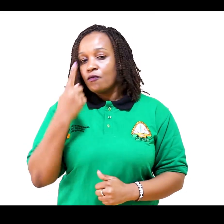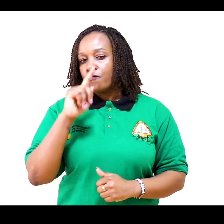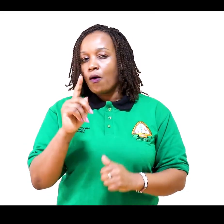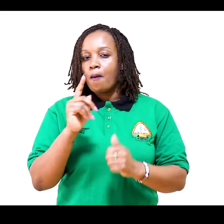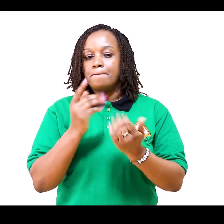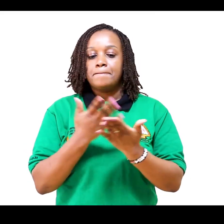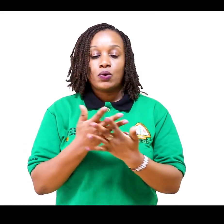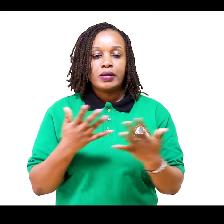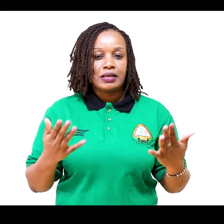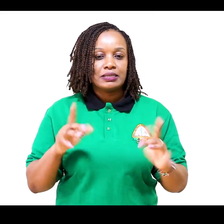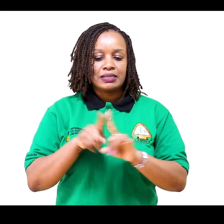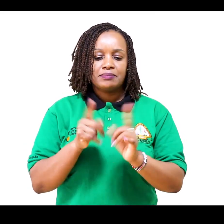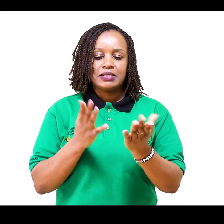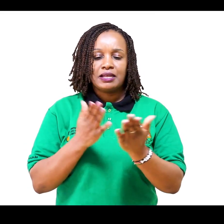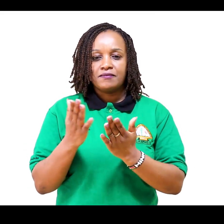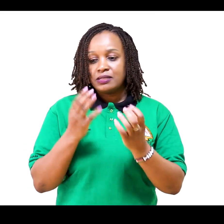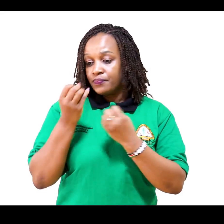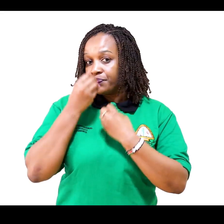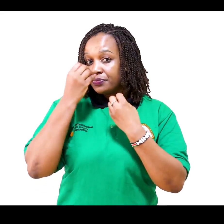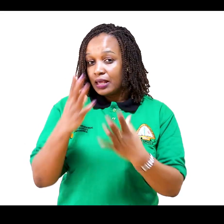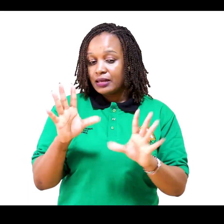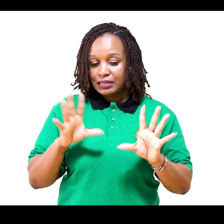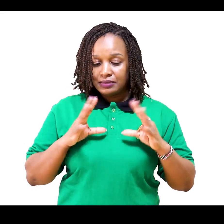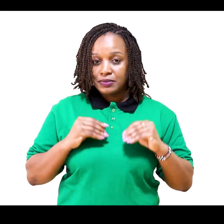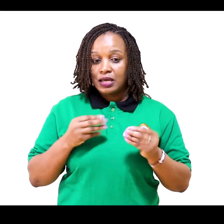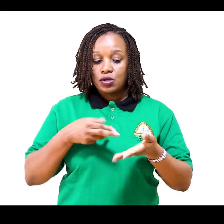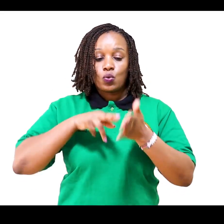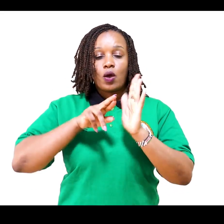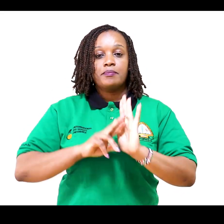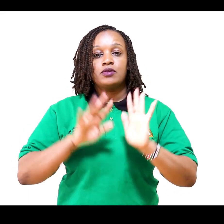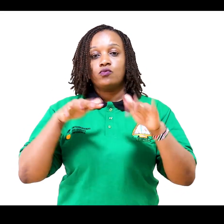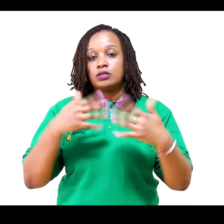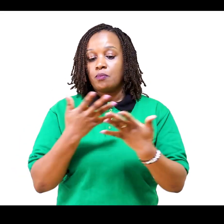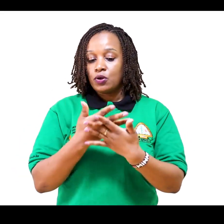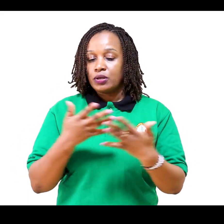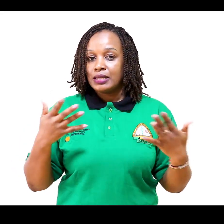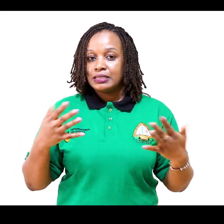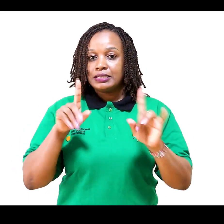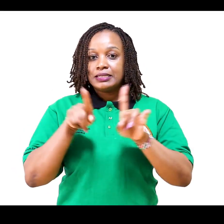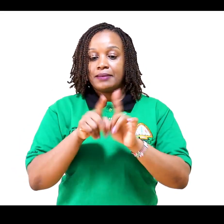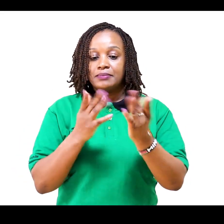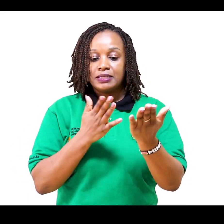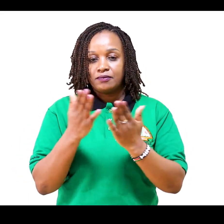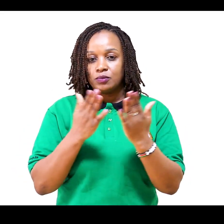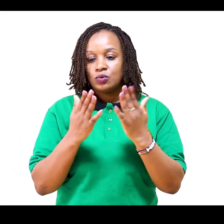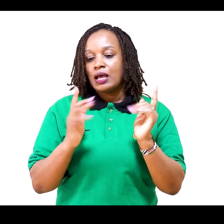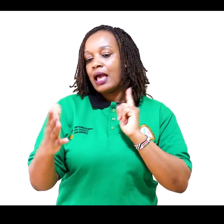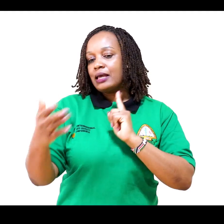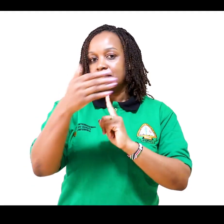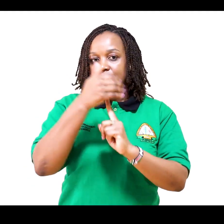Kwa ukaguzi na kukubalika kwa bidhaa au huduma, mahitaji ni vipimo vya mkutano wa bidhaa au